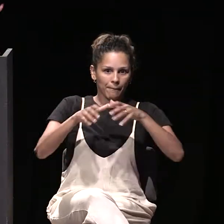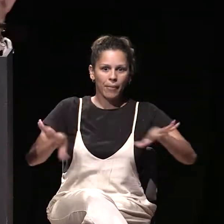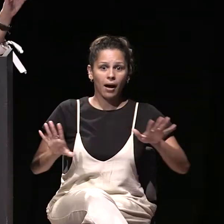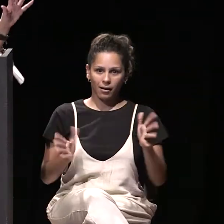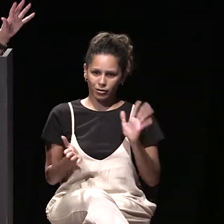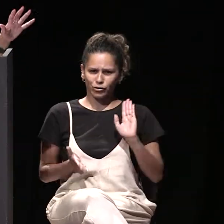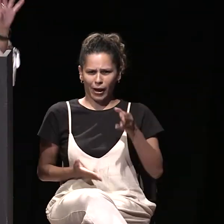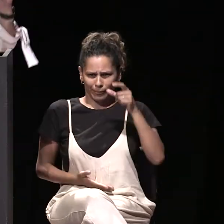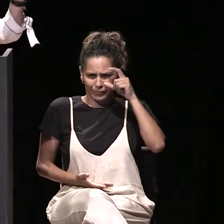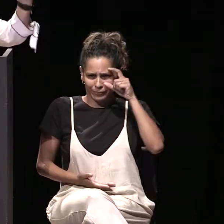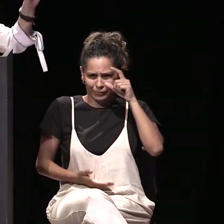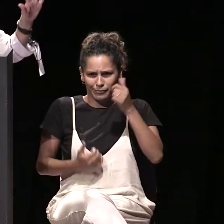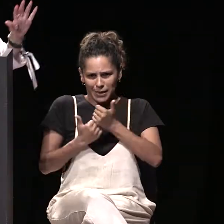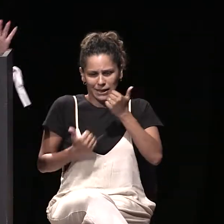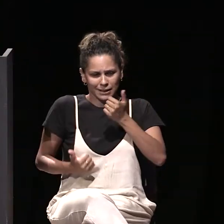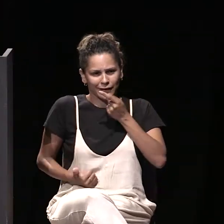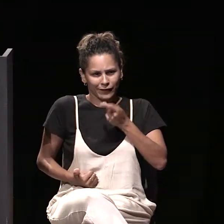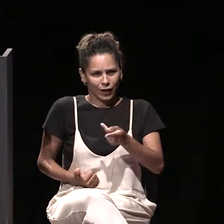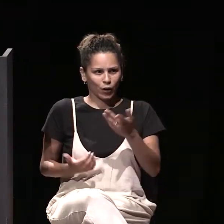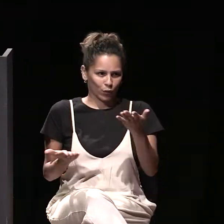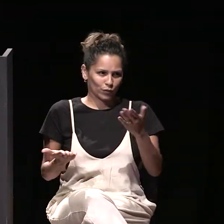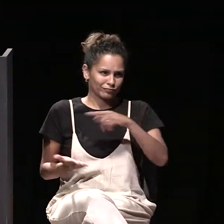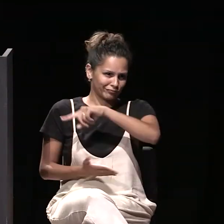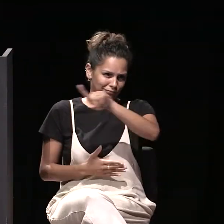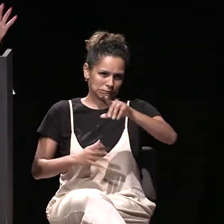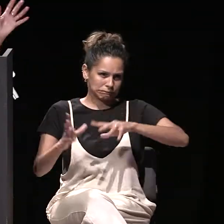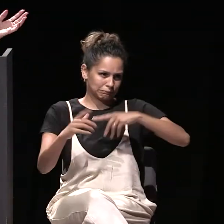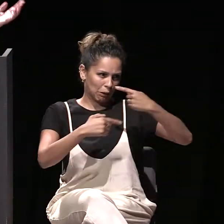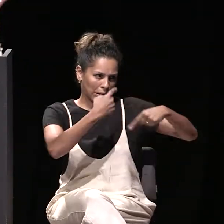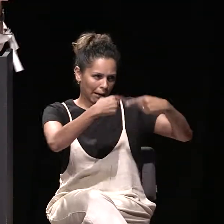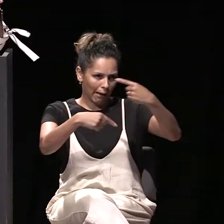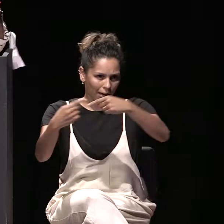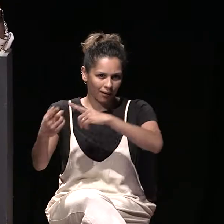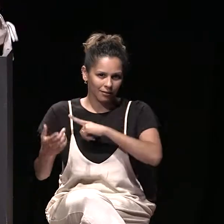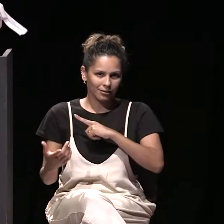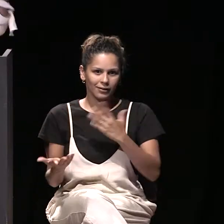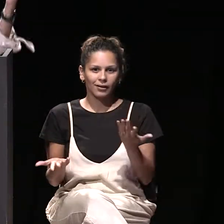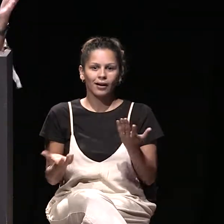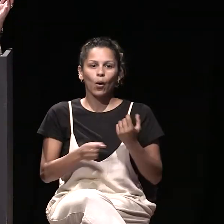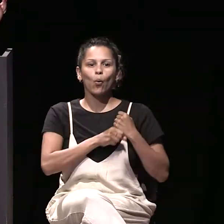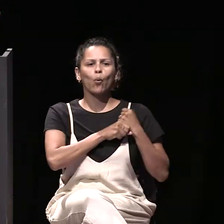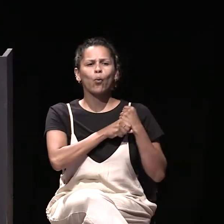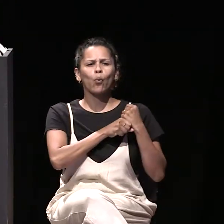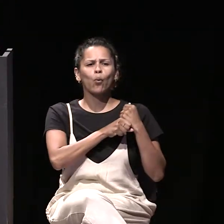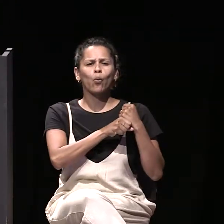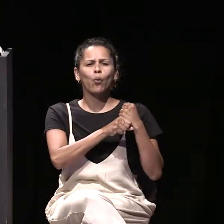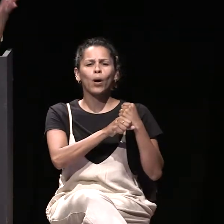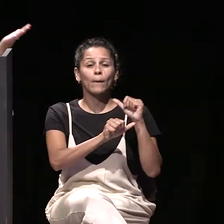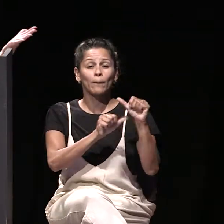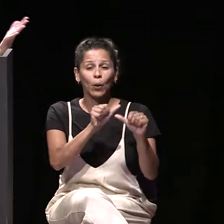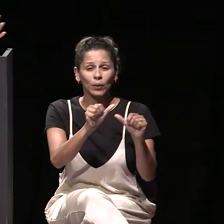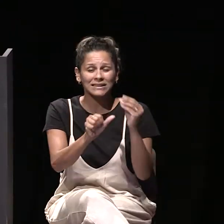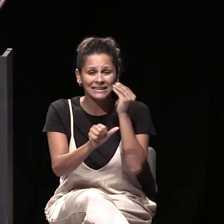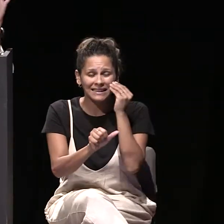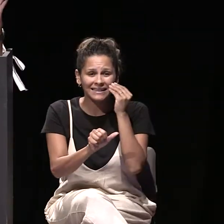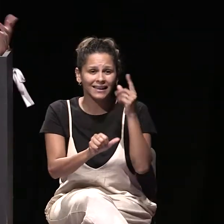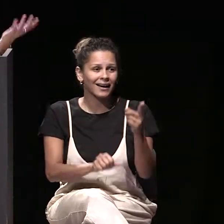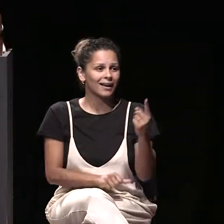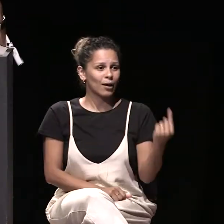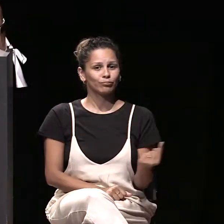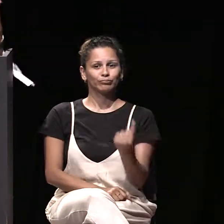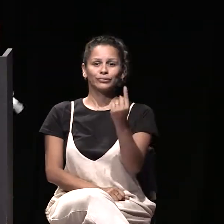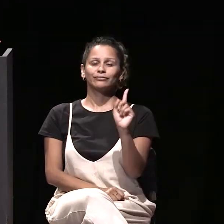ser azul. Vocês viram toda a polêmica causada. A gente demorou não sei quantos anos para mudar isso, e numa